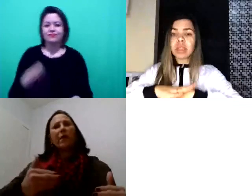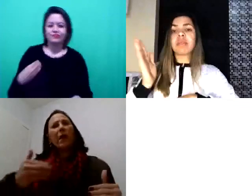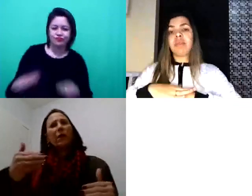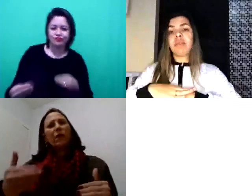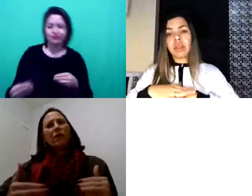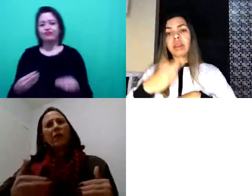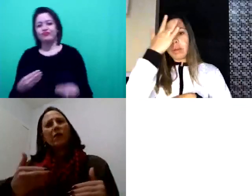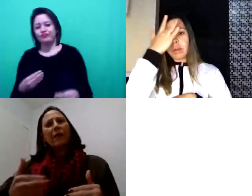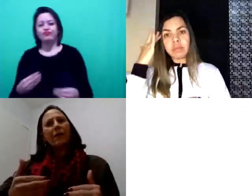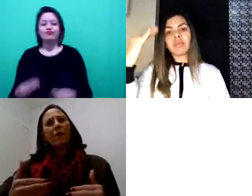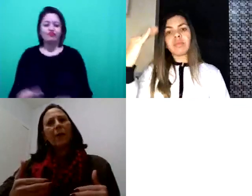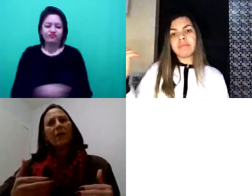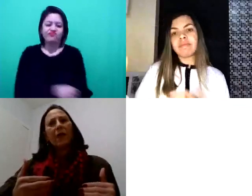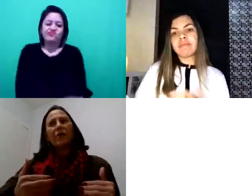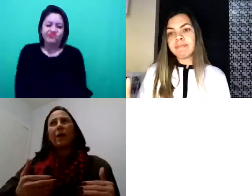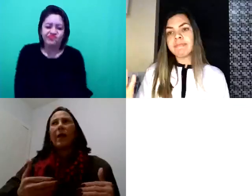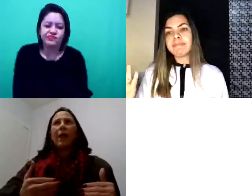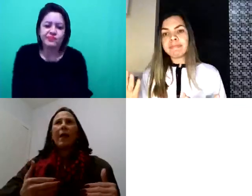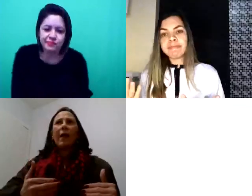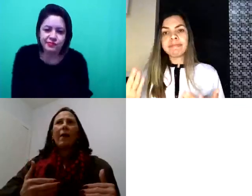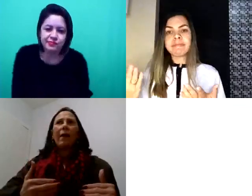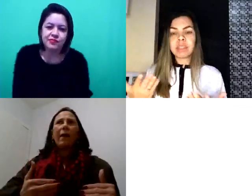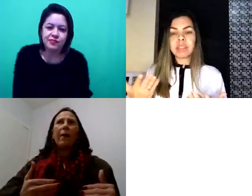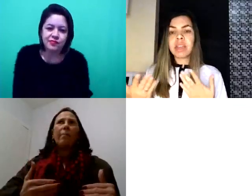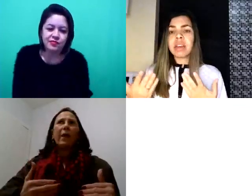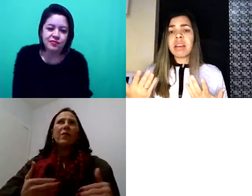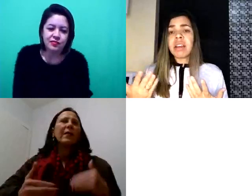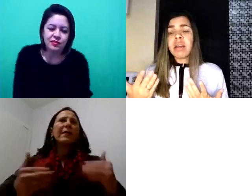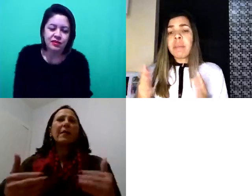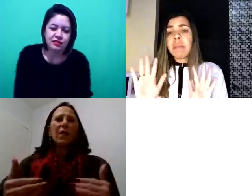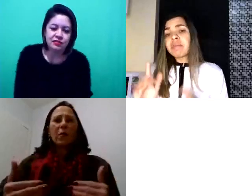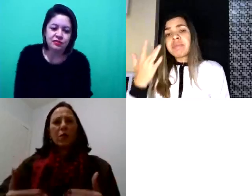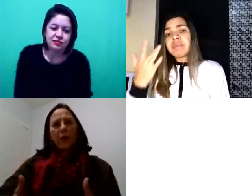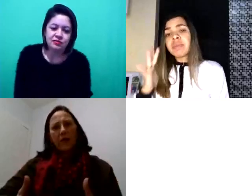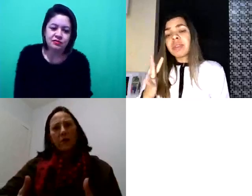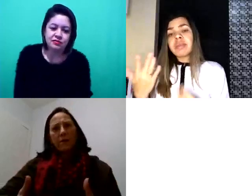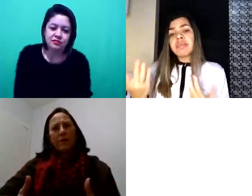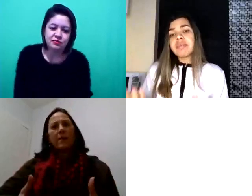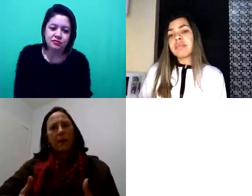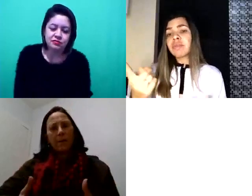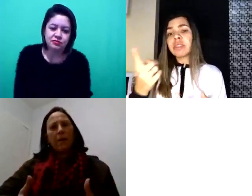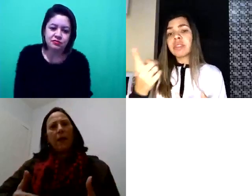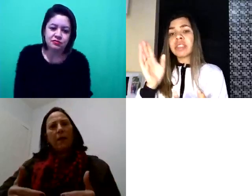a professora não está dando para a gente. Você está estendendo muitos prazos. Sim,